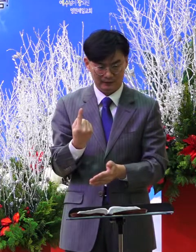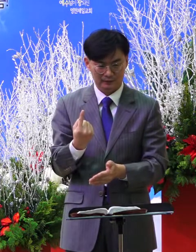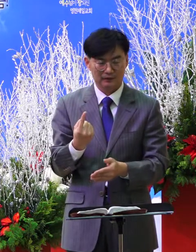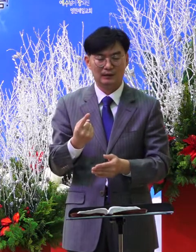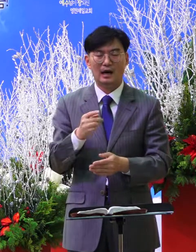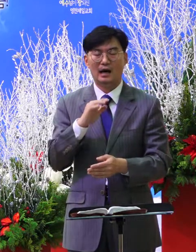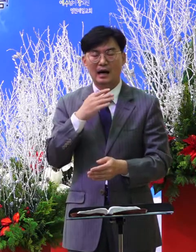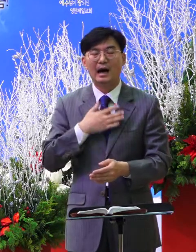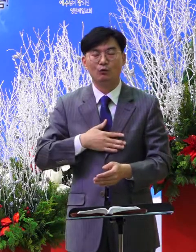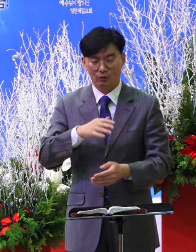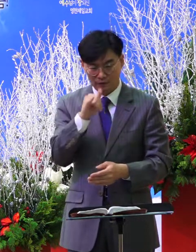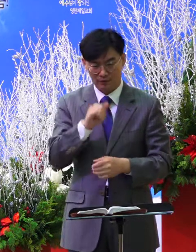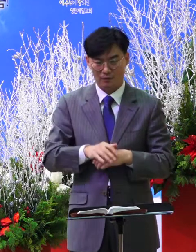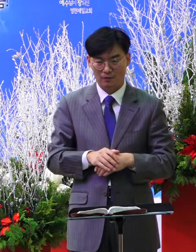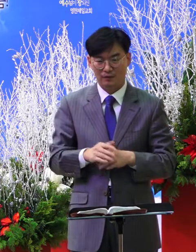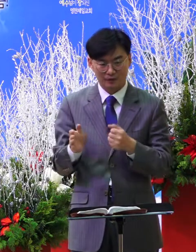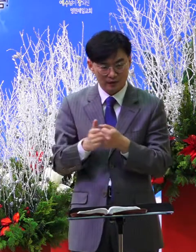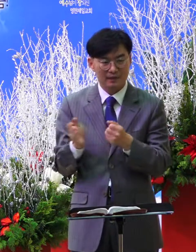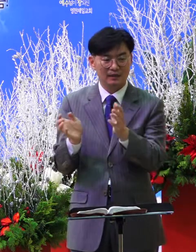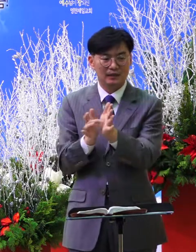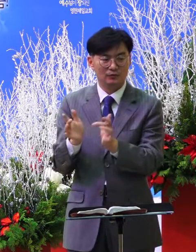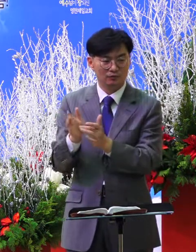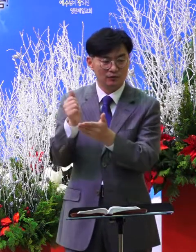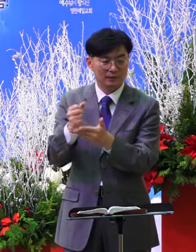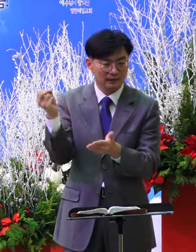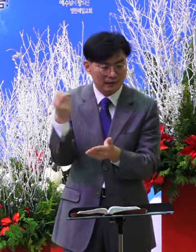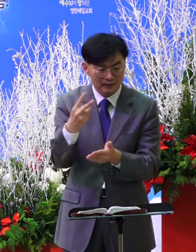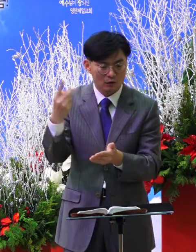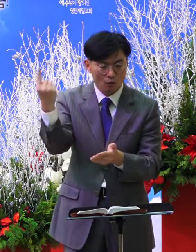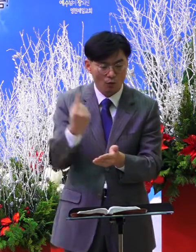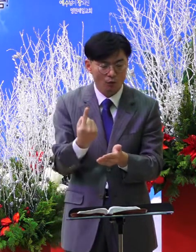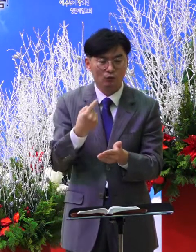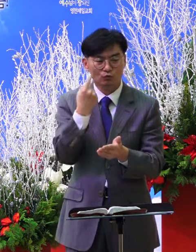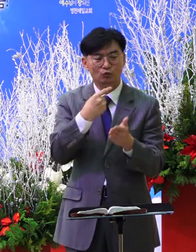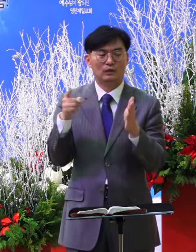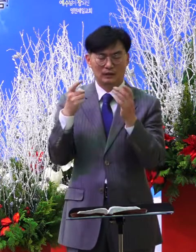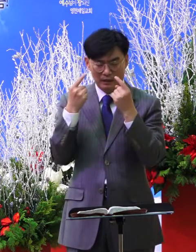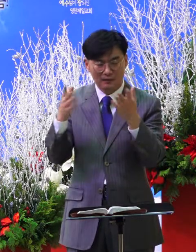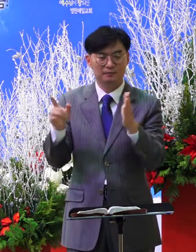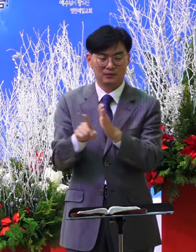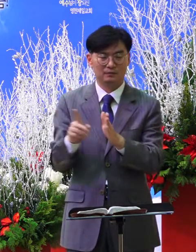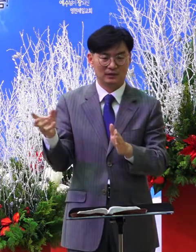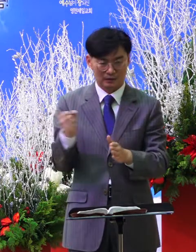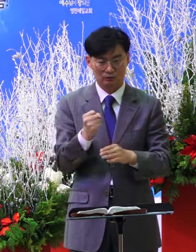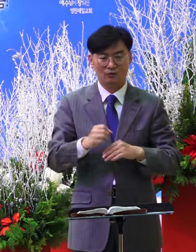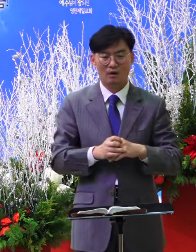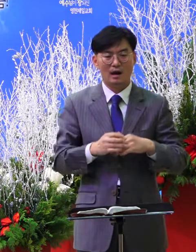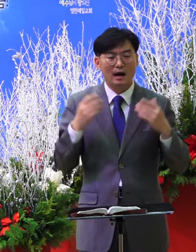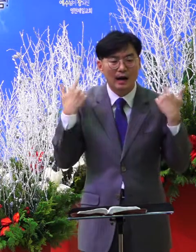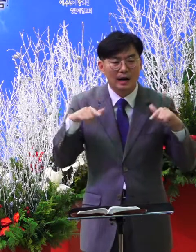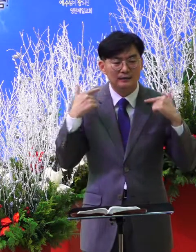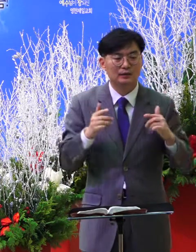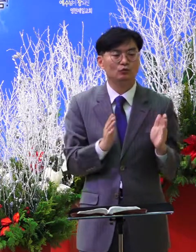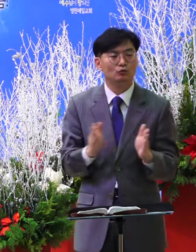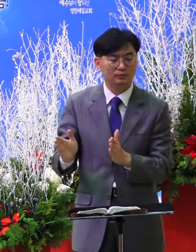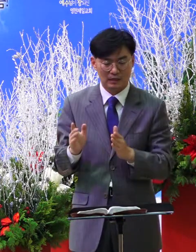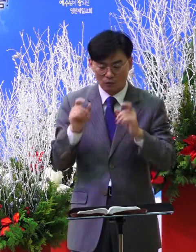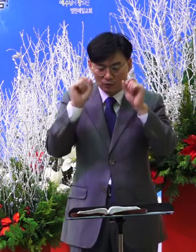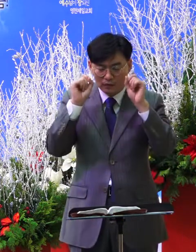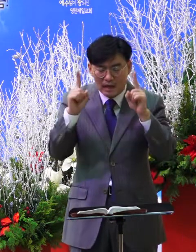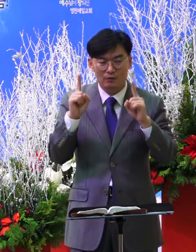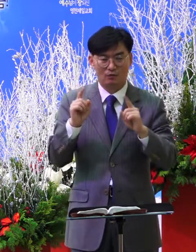해주시고 주님을 사랑하는 마음, 사모하는 마음을 부어주시고 주님이 다시 오실 그 마지막